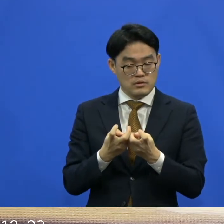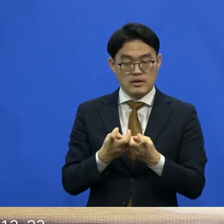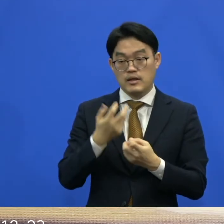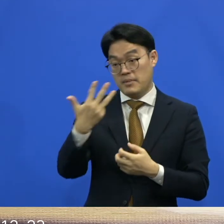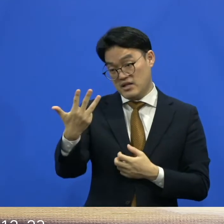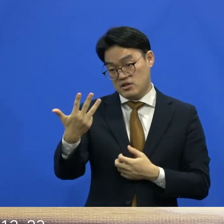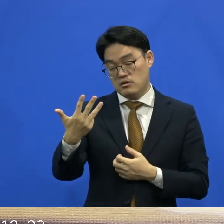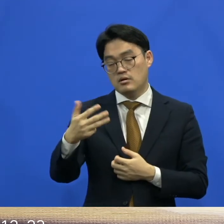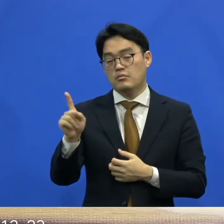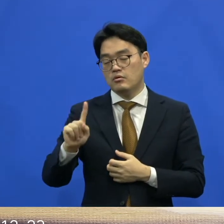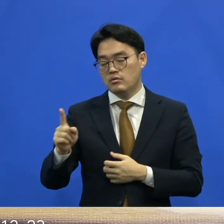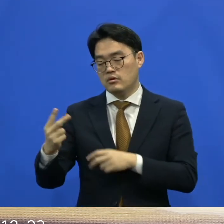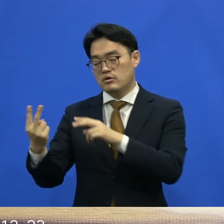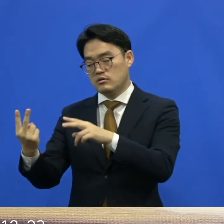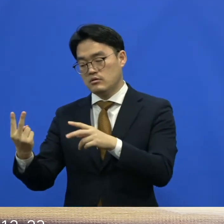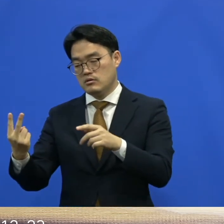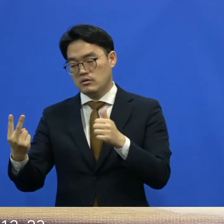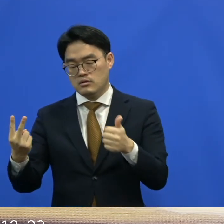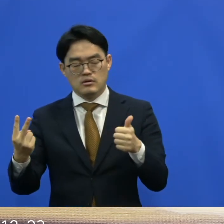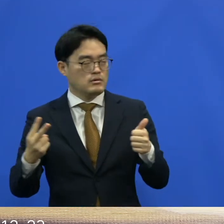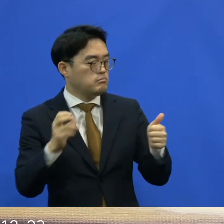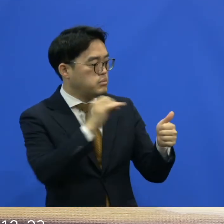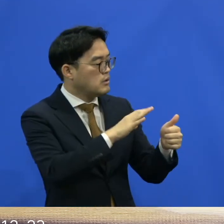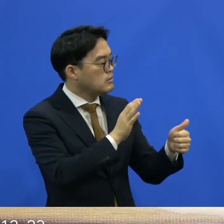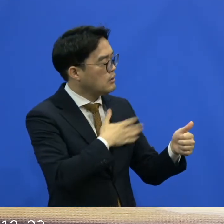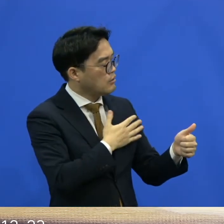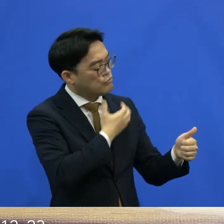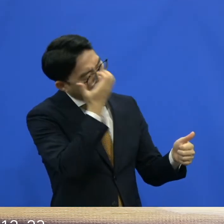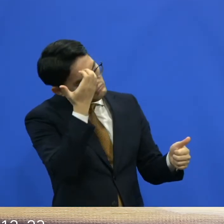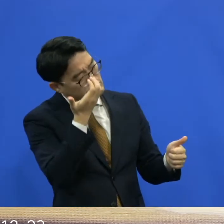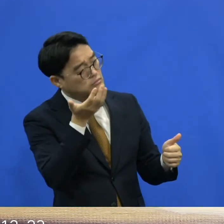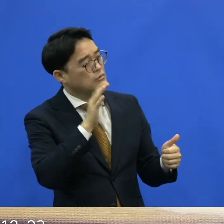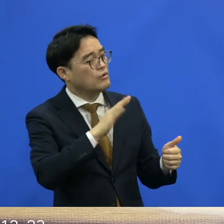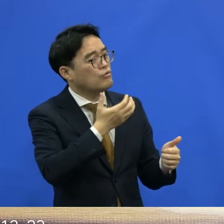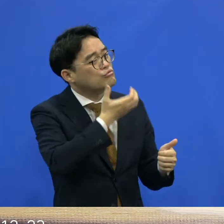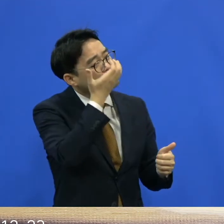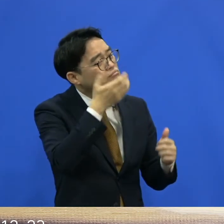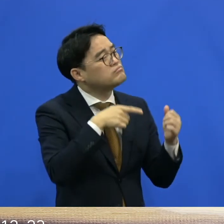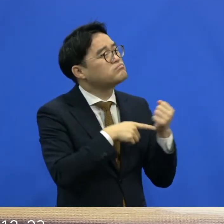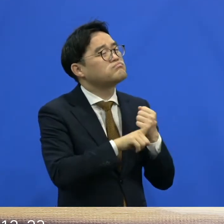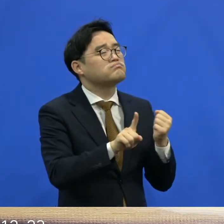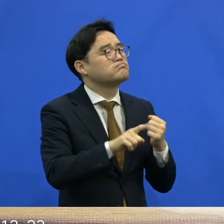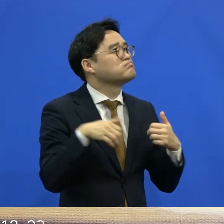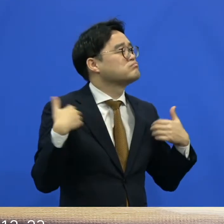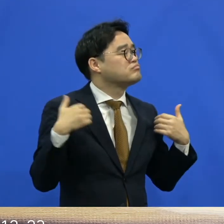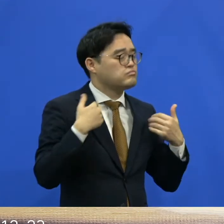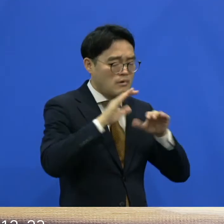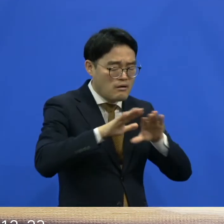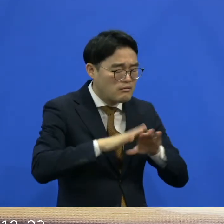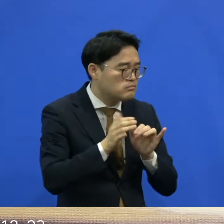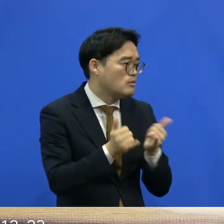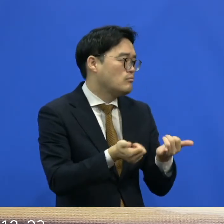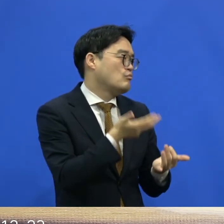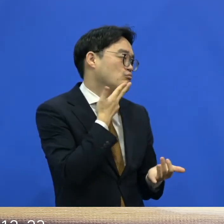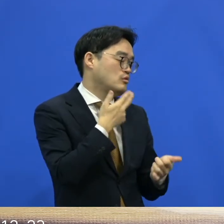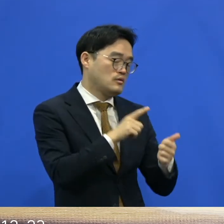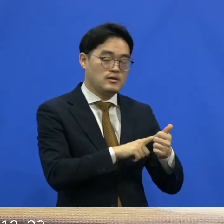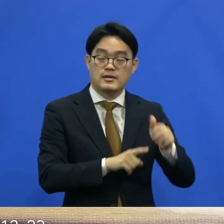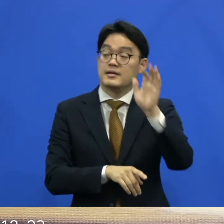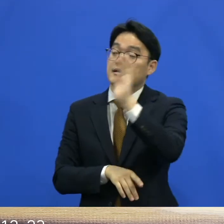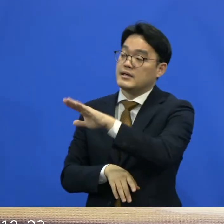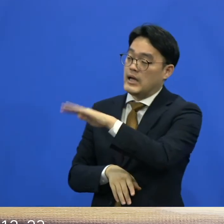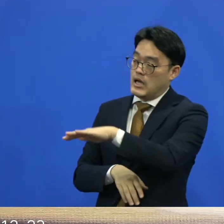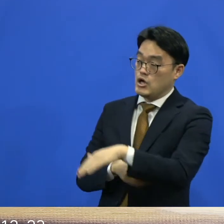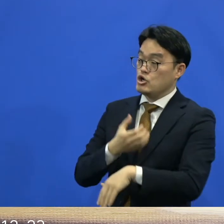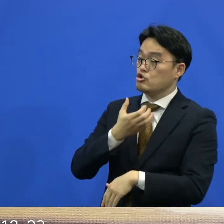그에게 이르되 우리가 꿈을 꾸으나 이를 해석할 자가 없도다. 요셉이 그들에게 이르되 해석은 하나님께 있지